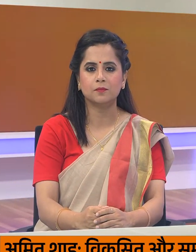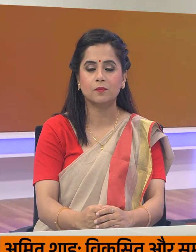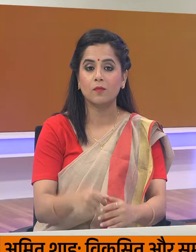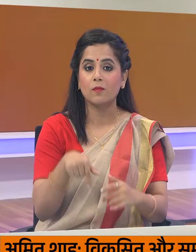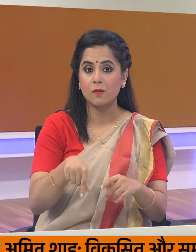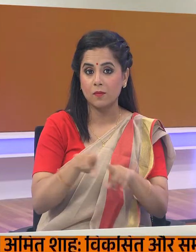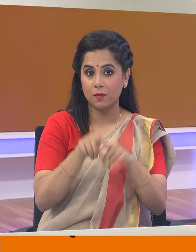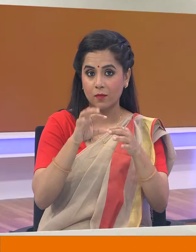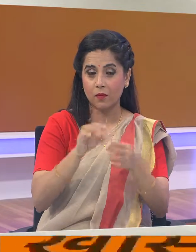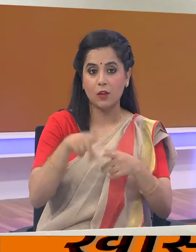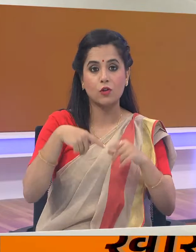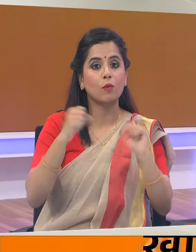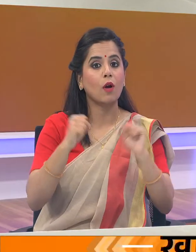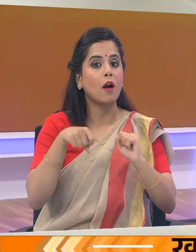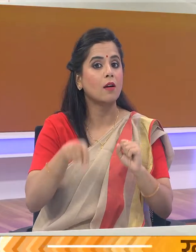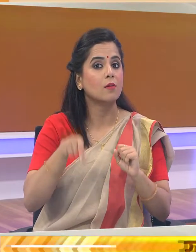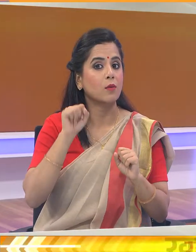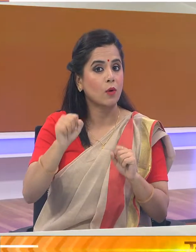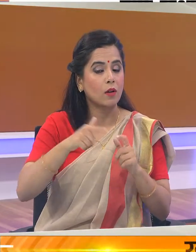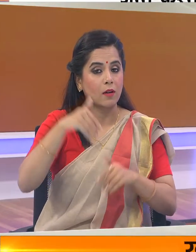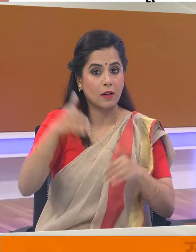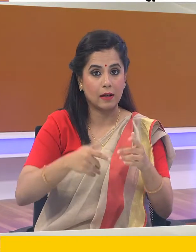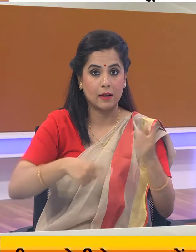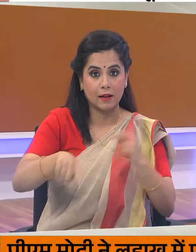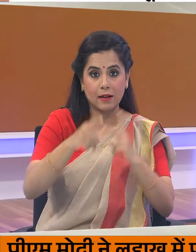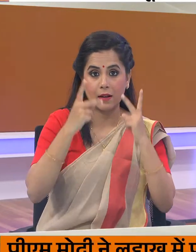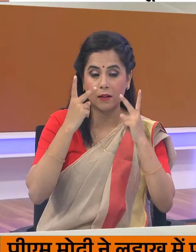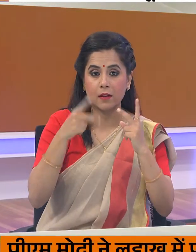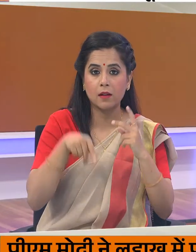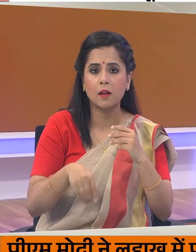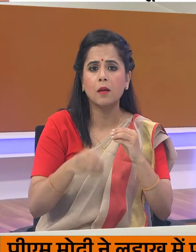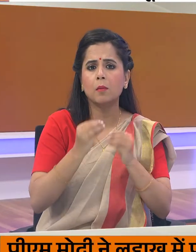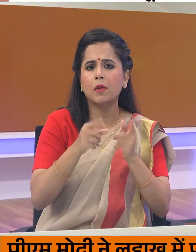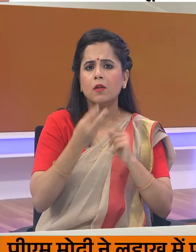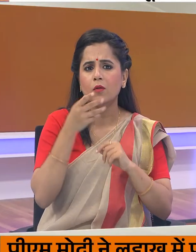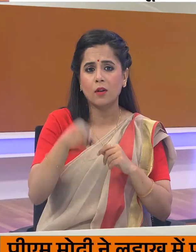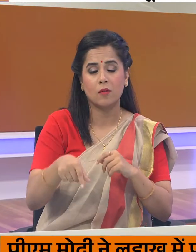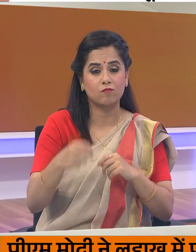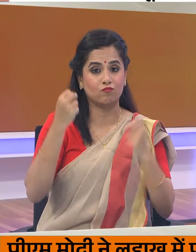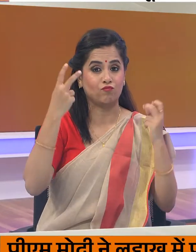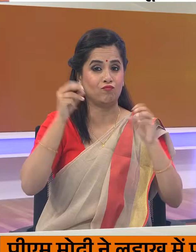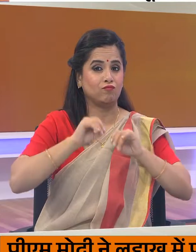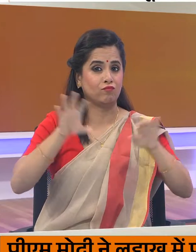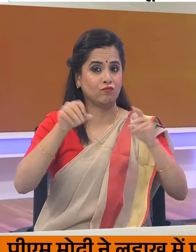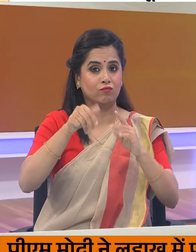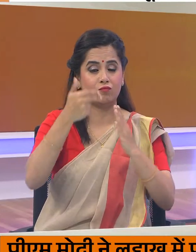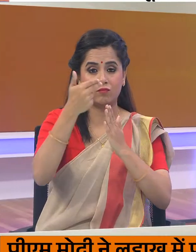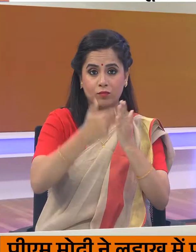और इस बीच जम्मू कश्मीर विधानसभा चुनाव के लिए भाजपा के स्टार प्रचारकों की